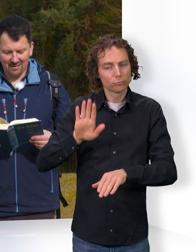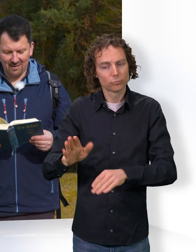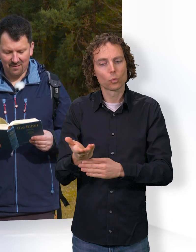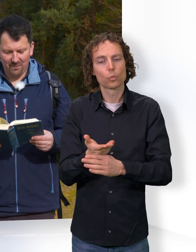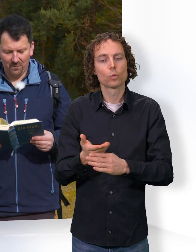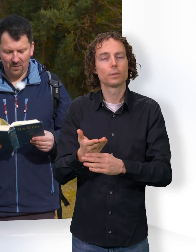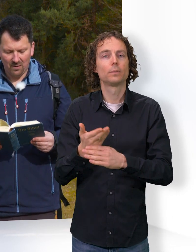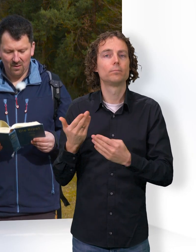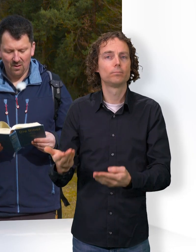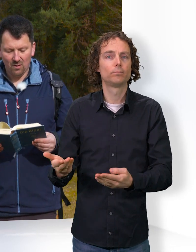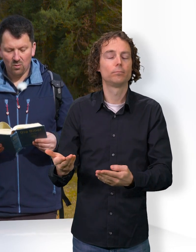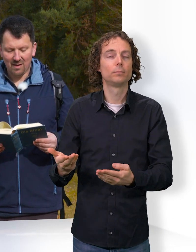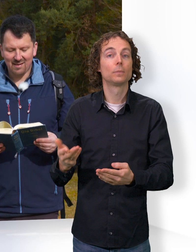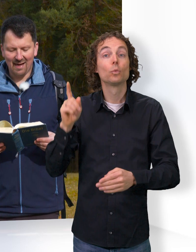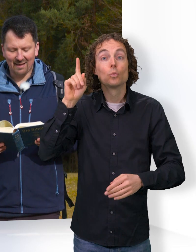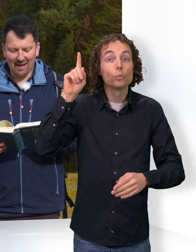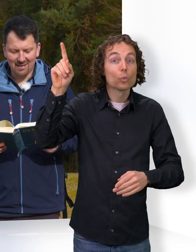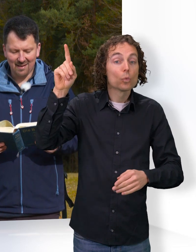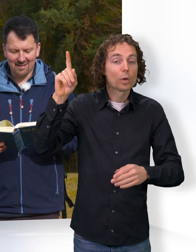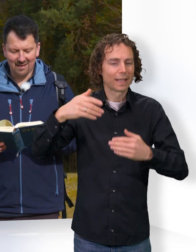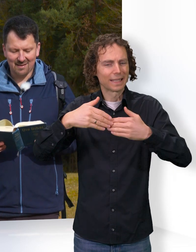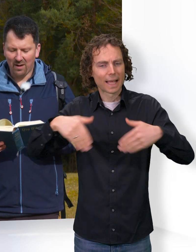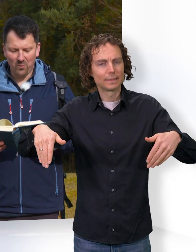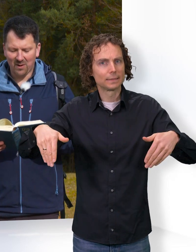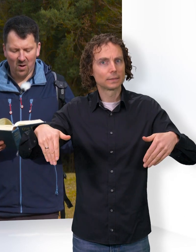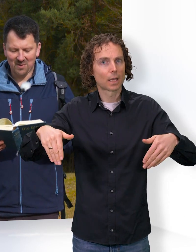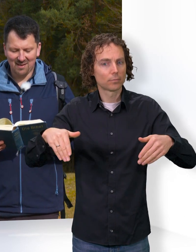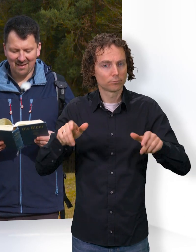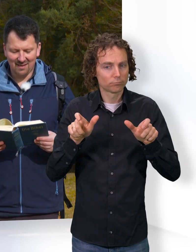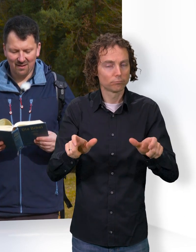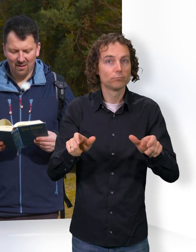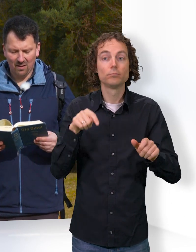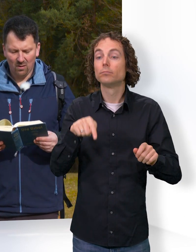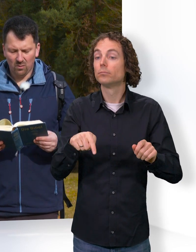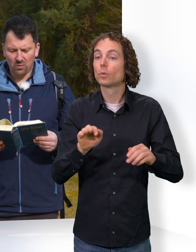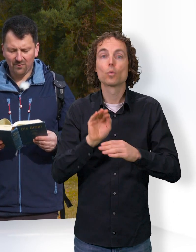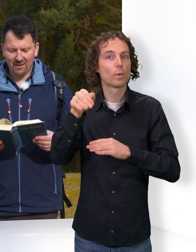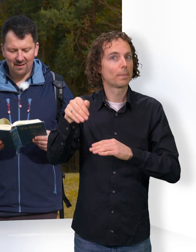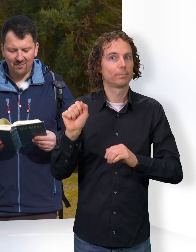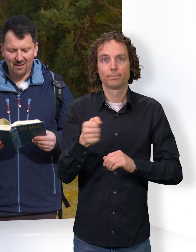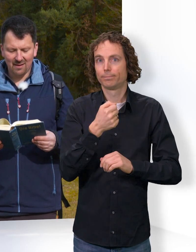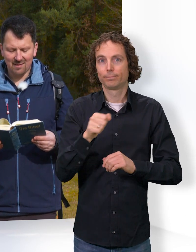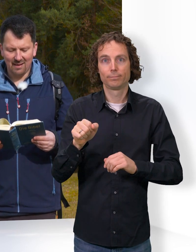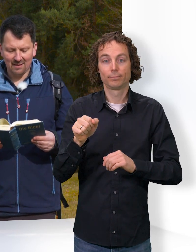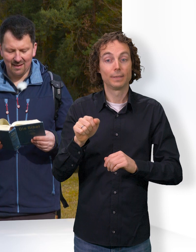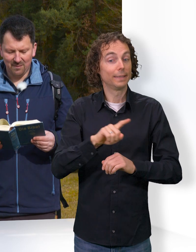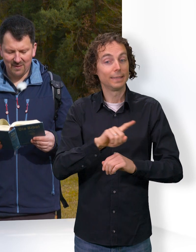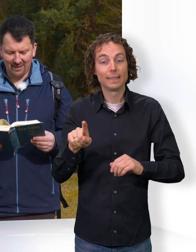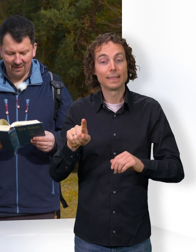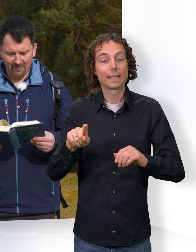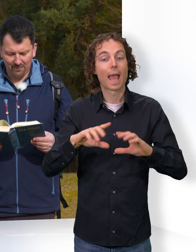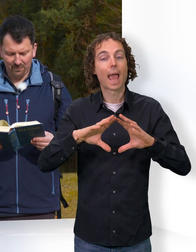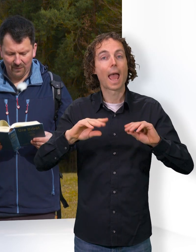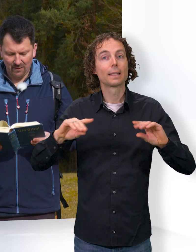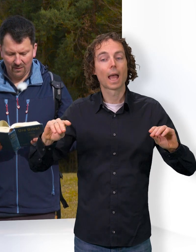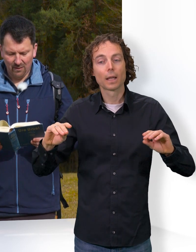gegründet hast. Du hast eine Grenze gesetzt, darüber kommen sie nicht und dürfen nicht wieder das Erdreich